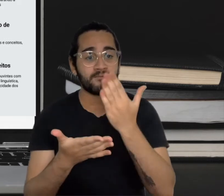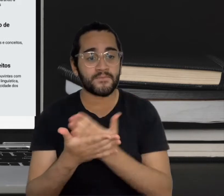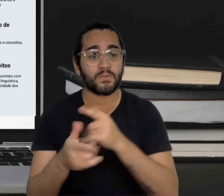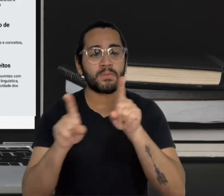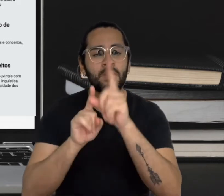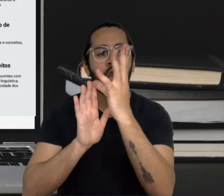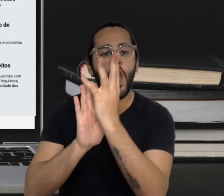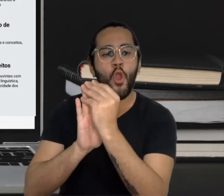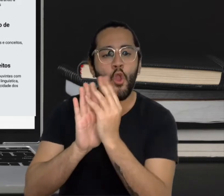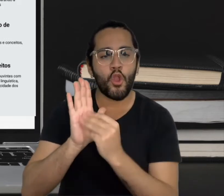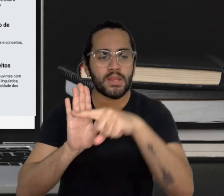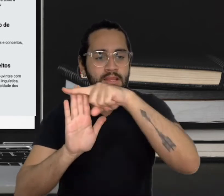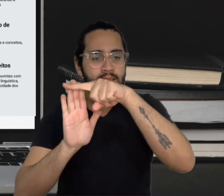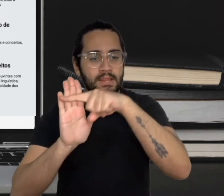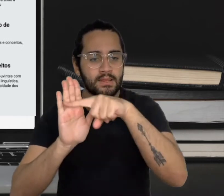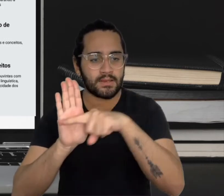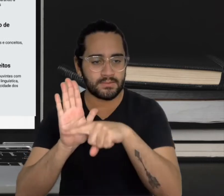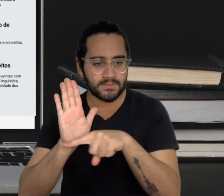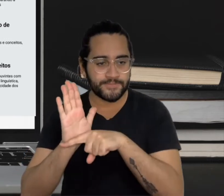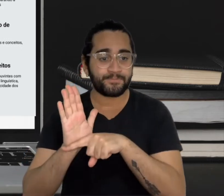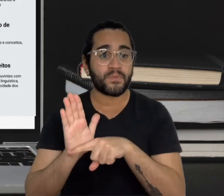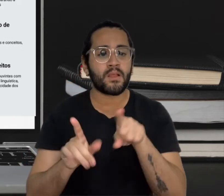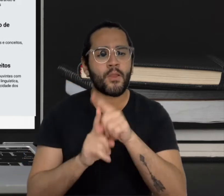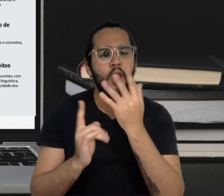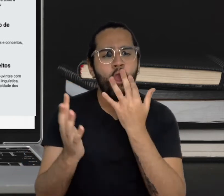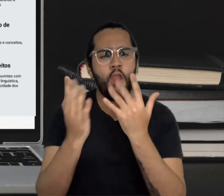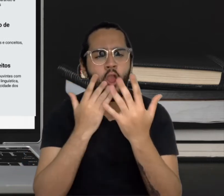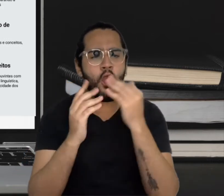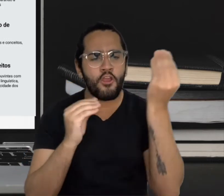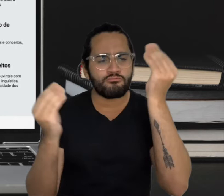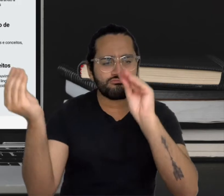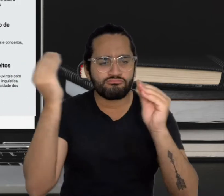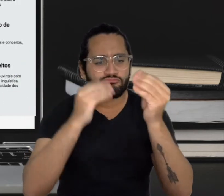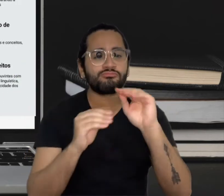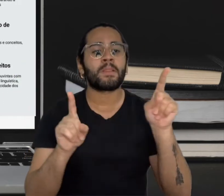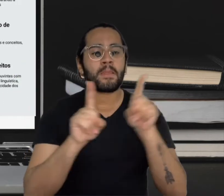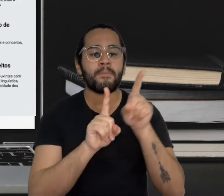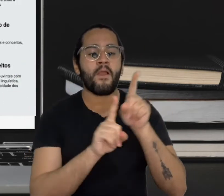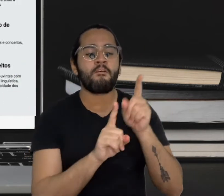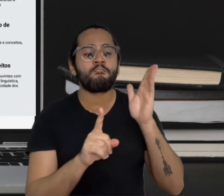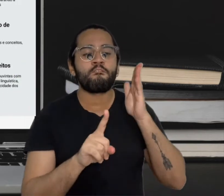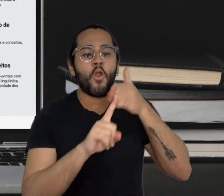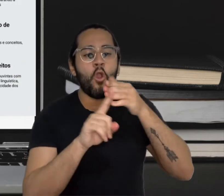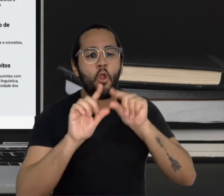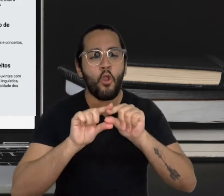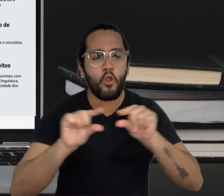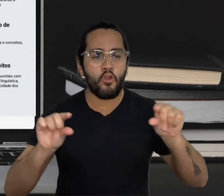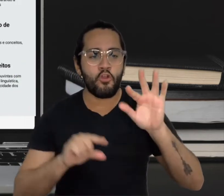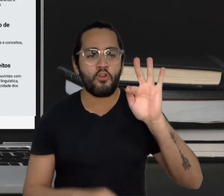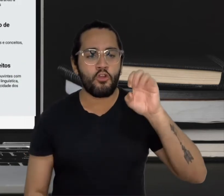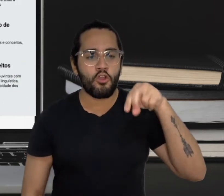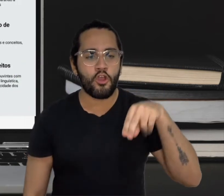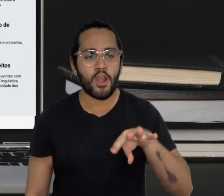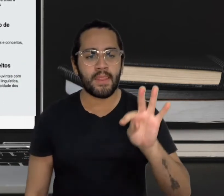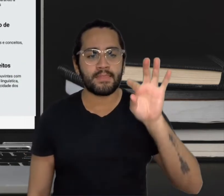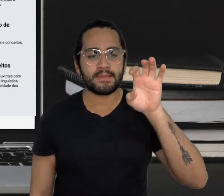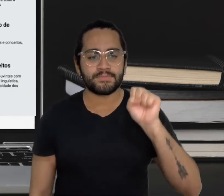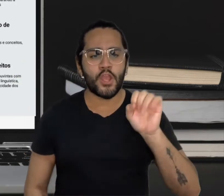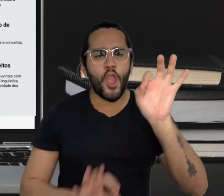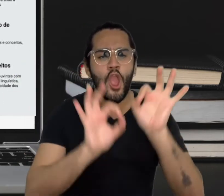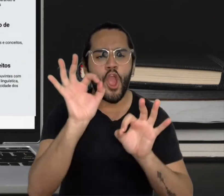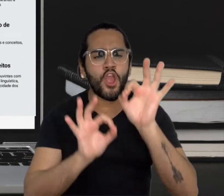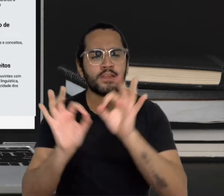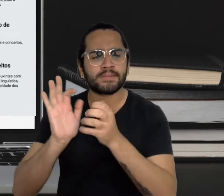no sumário, nas cores, no conteúdo que conteria esse sumário, essas cores, todas as fontes,